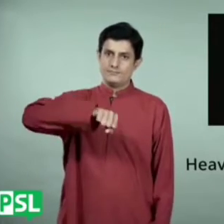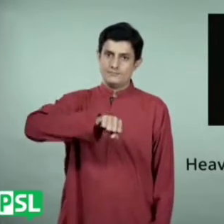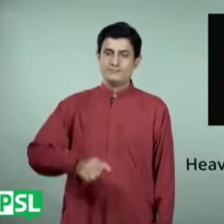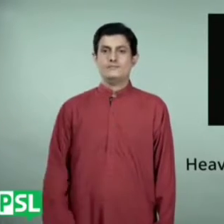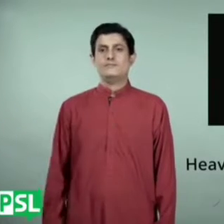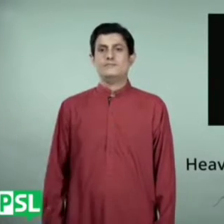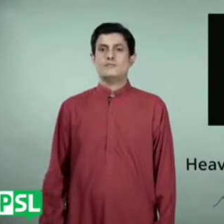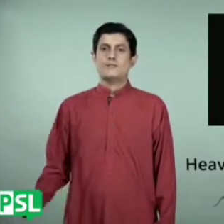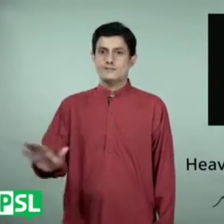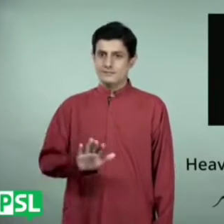ہیوی ڈیوٹی گریسر.